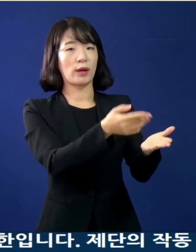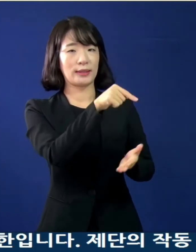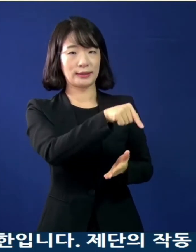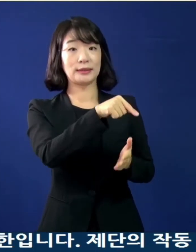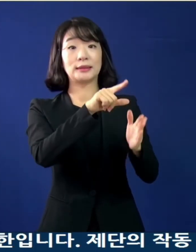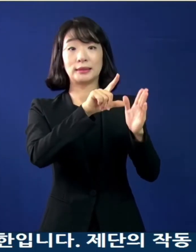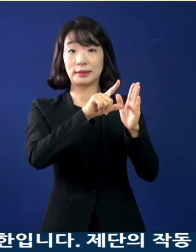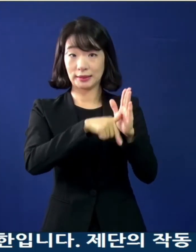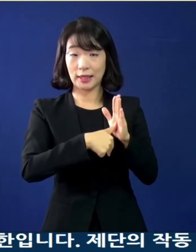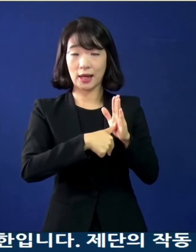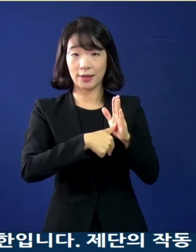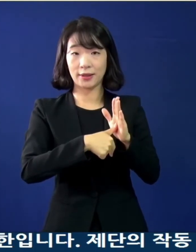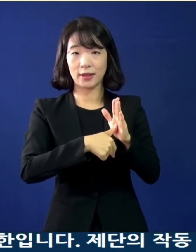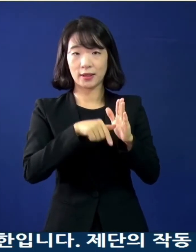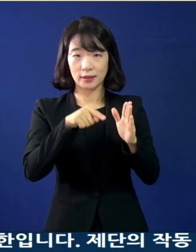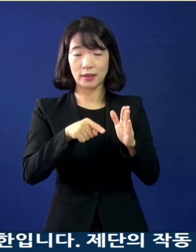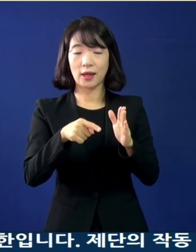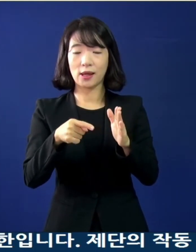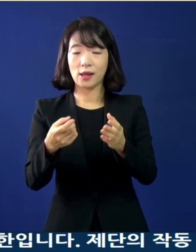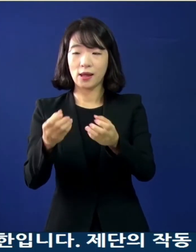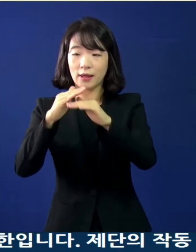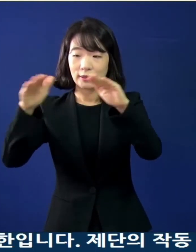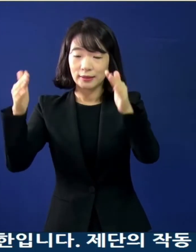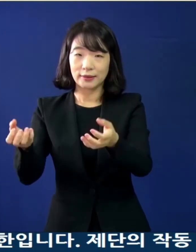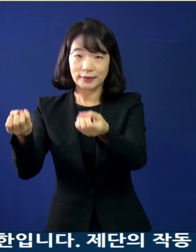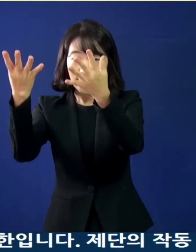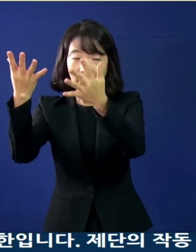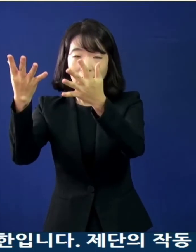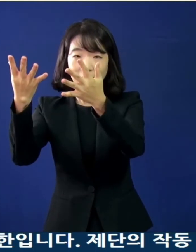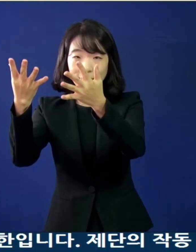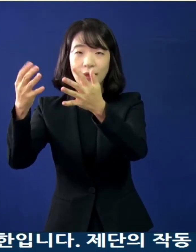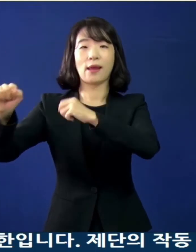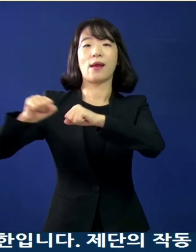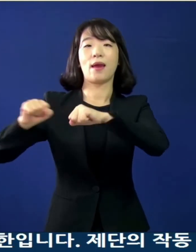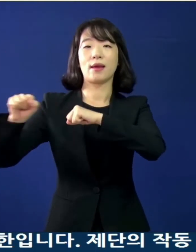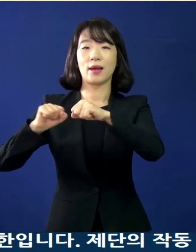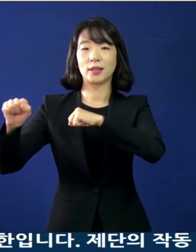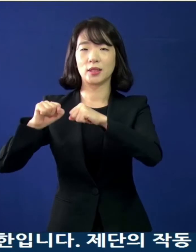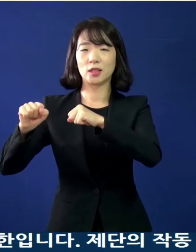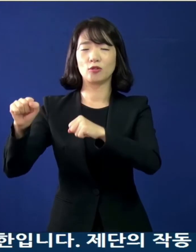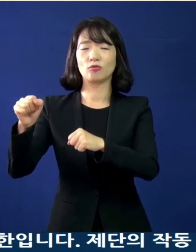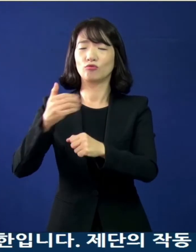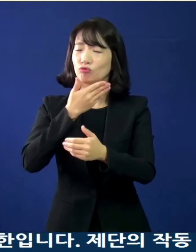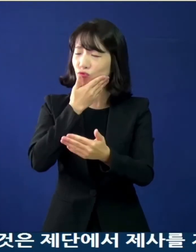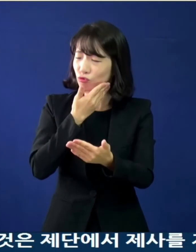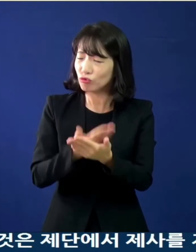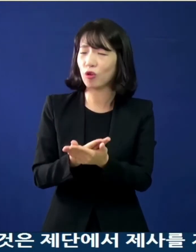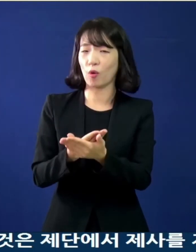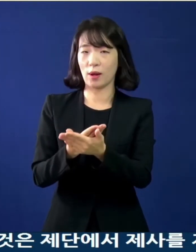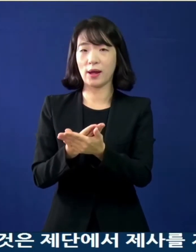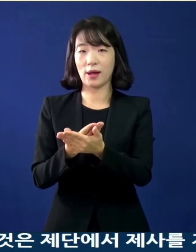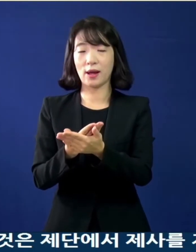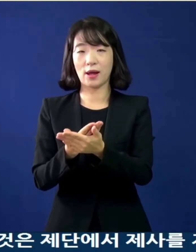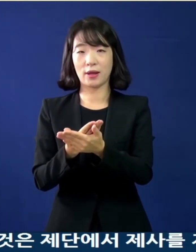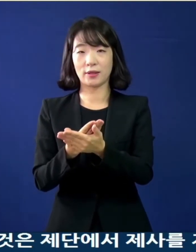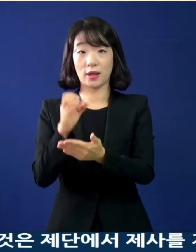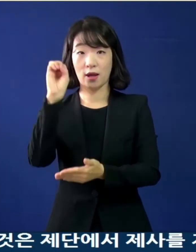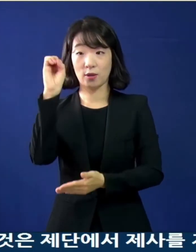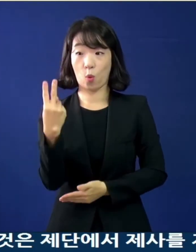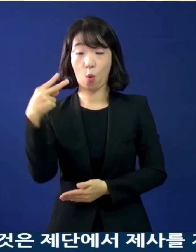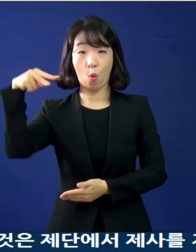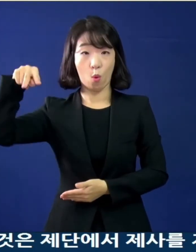것, 이것이 제단 작동식의 중요한 요소 중에 하나였다는 사실입니다. 자, 그런데 그